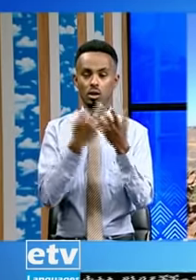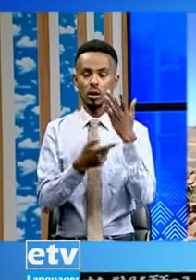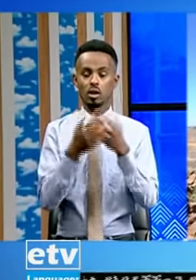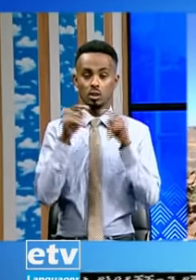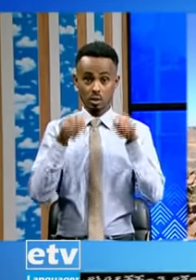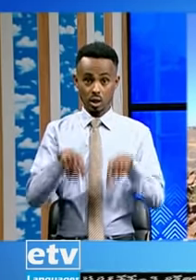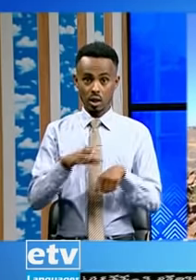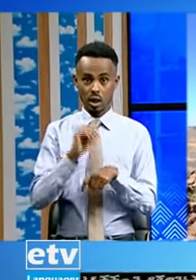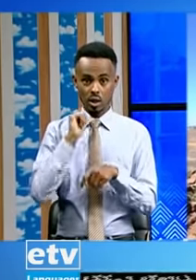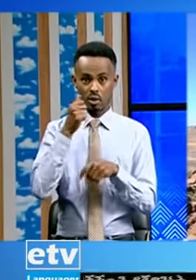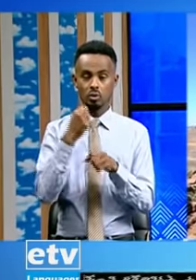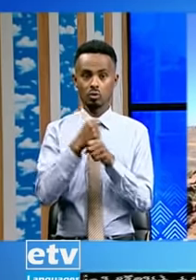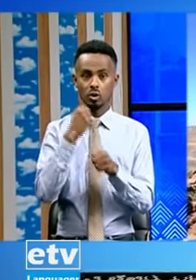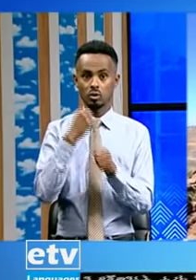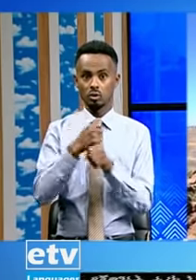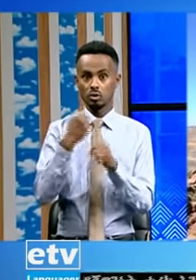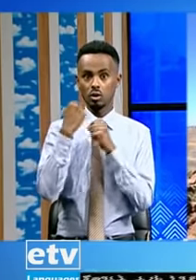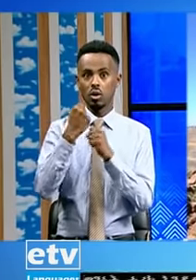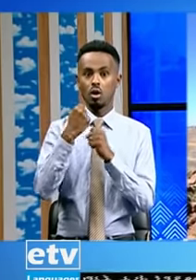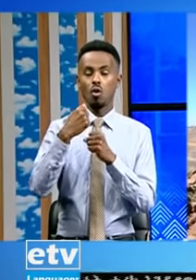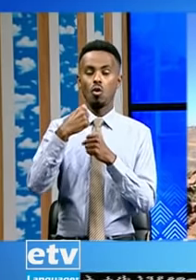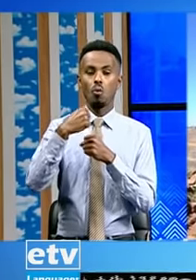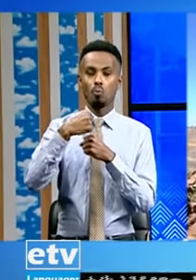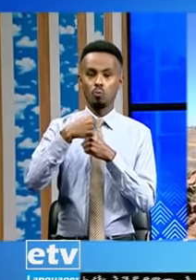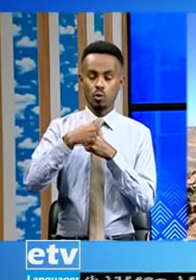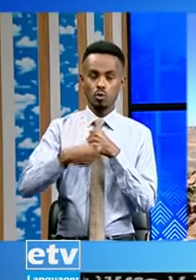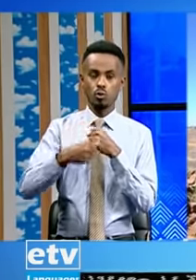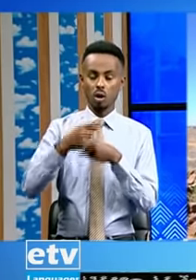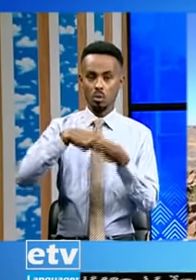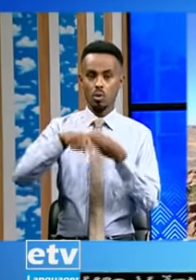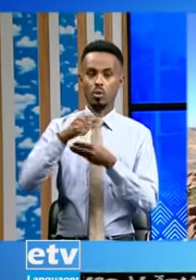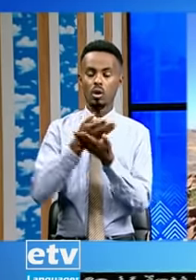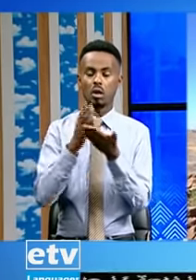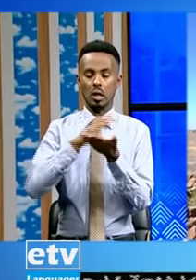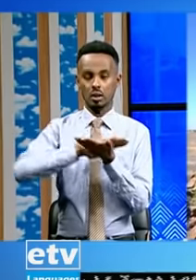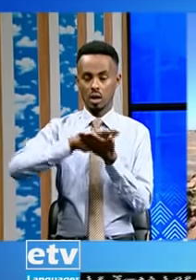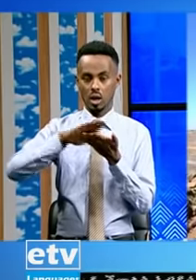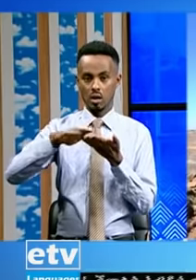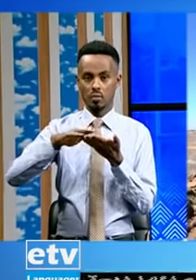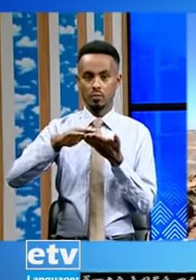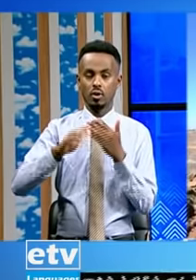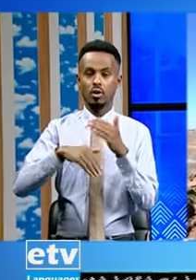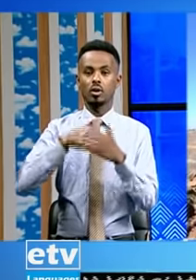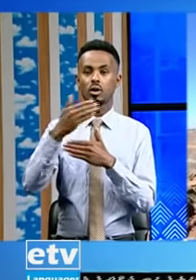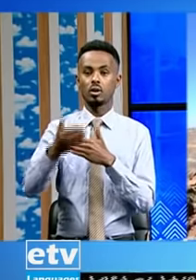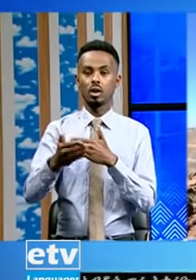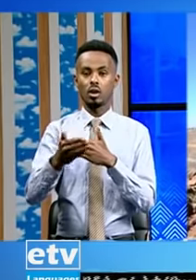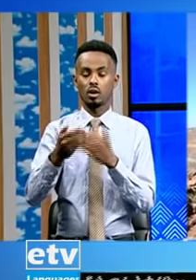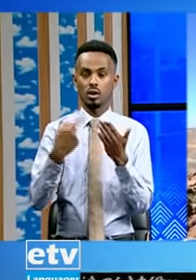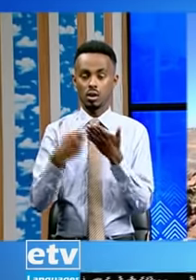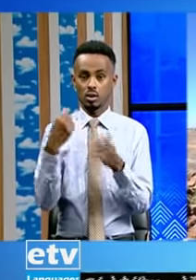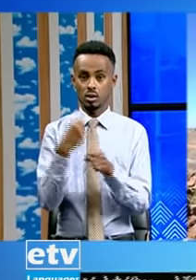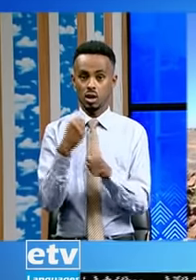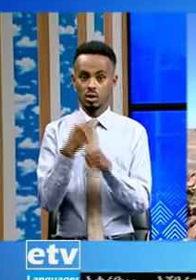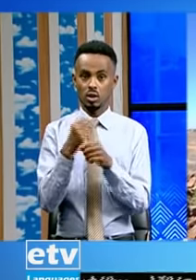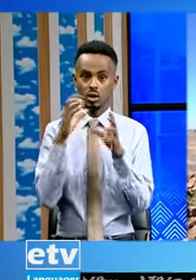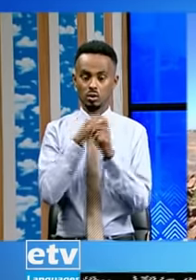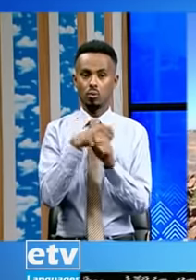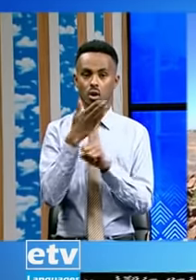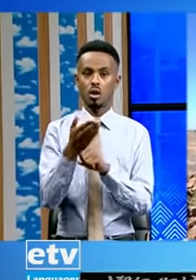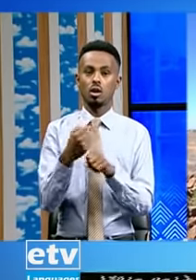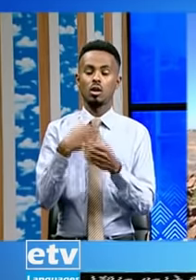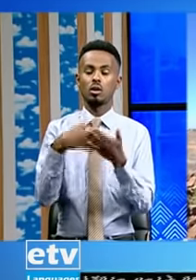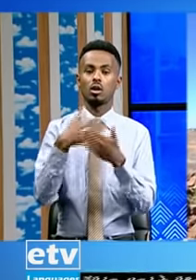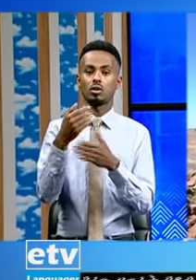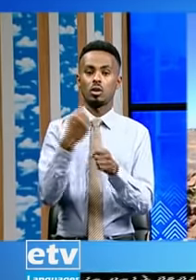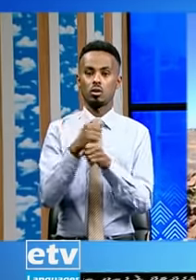ነገ በምንሰራቸው ስትሮንግ እና ጠንካራ ኦፕሬሽኖች አካባቢውን አብዛኛው እናጸዳለን። ቀጣይ ይህን ምዕራፍ የጨረስን በኋላ ቀጣይ ምዕራፍ